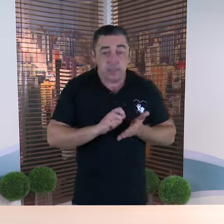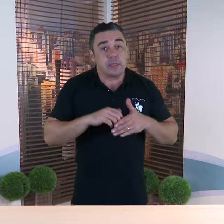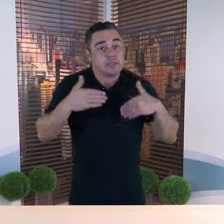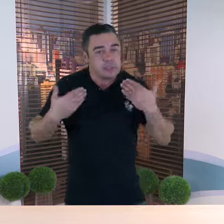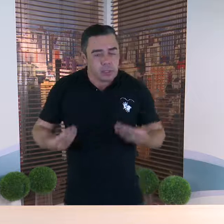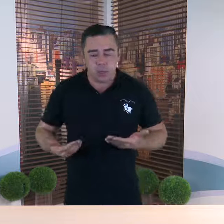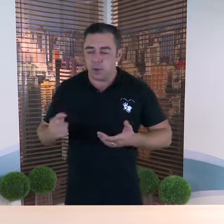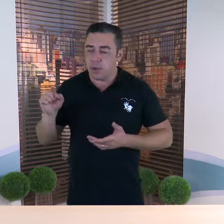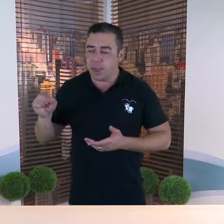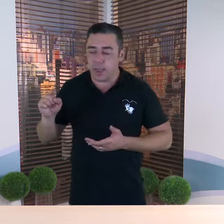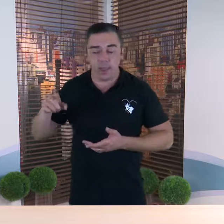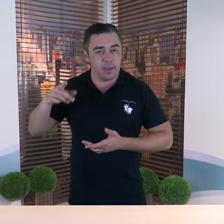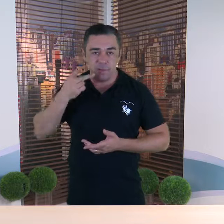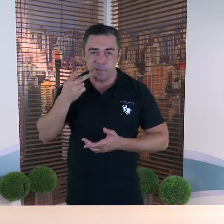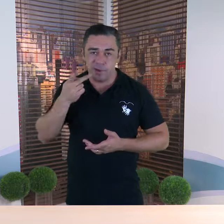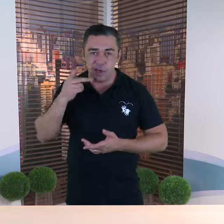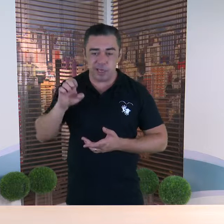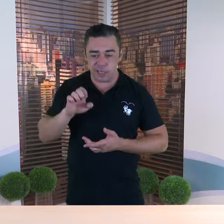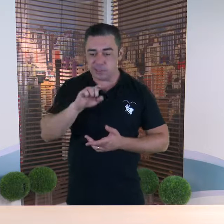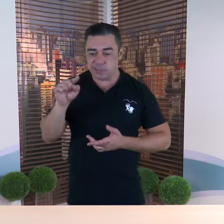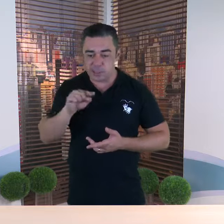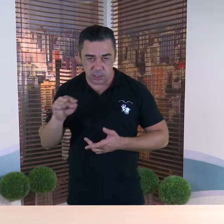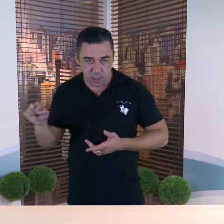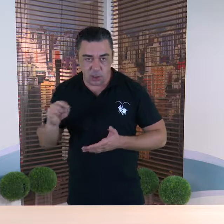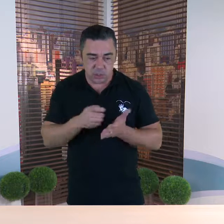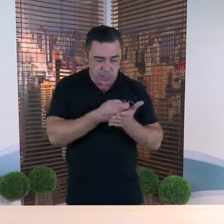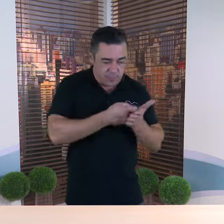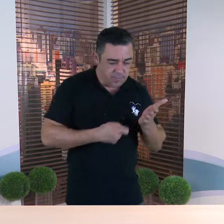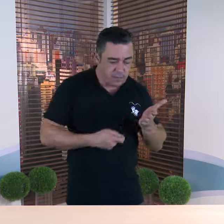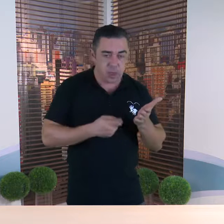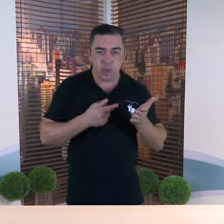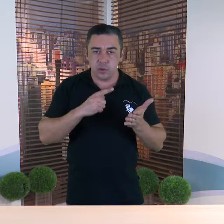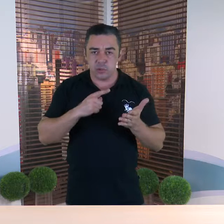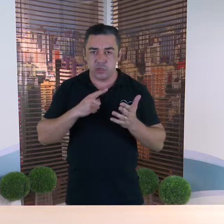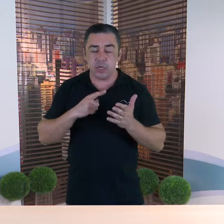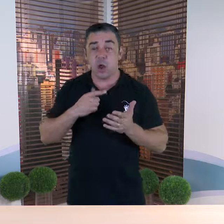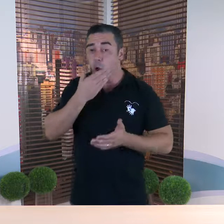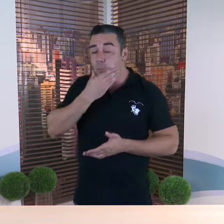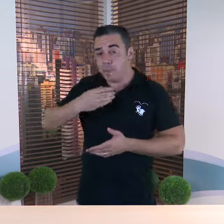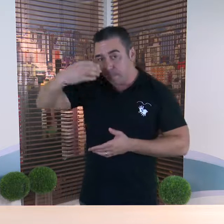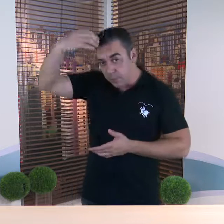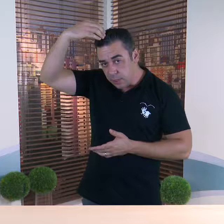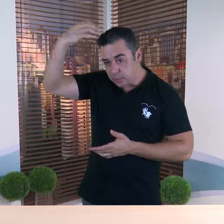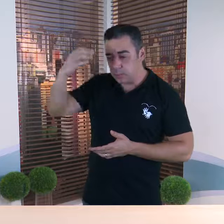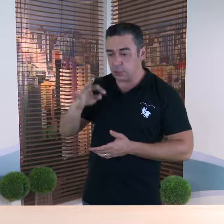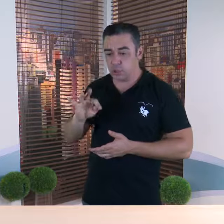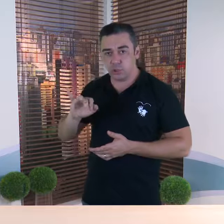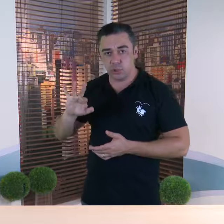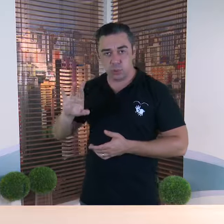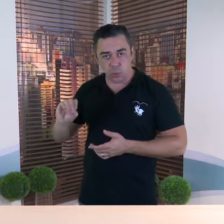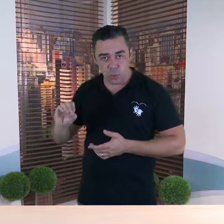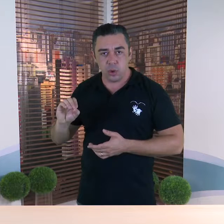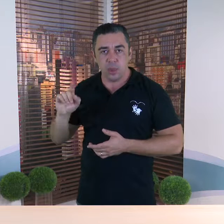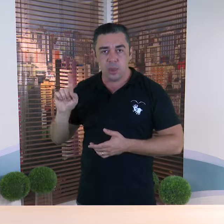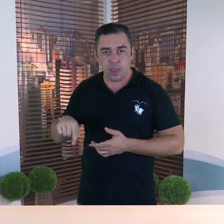escreve: portanto, essas afirmações de Ezequiel a respeito do príncipe de Tiro se referem,